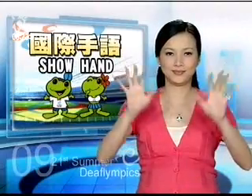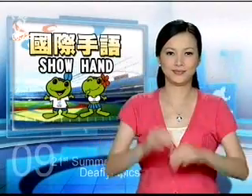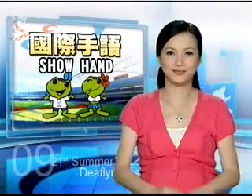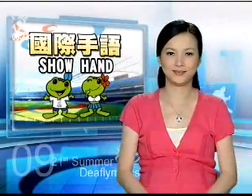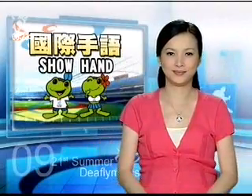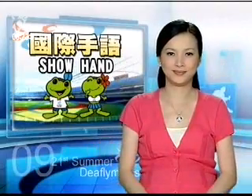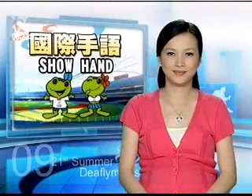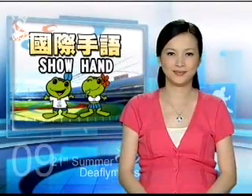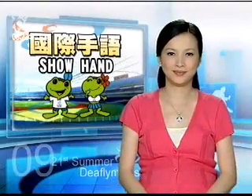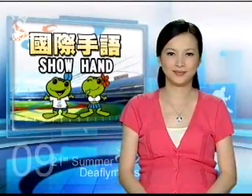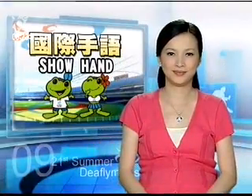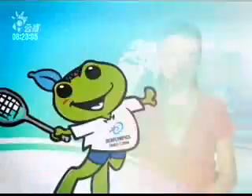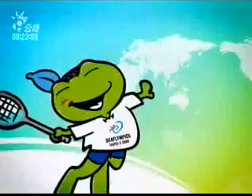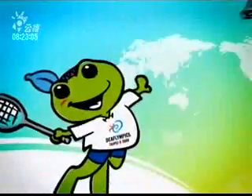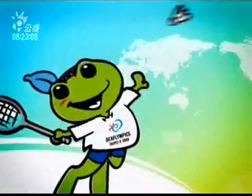字。